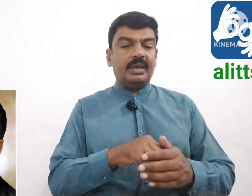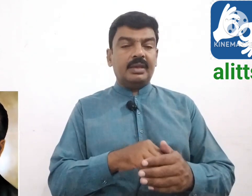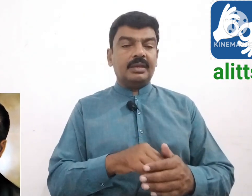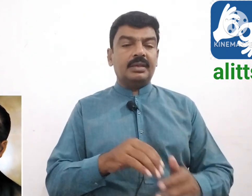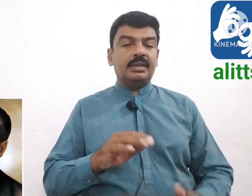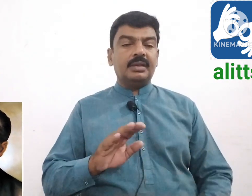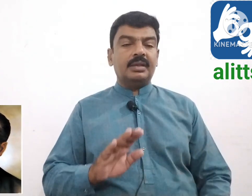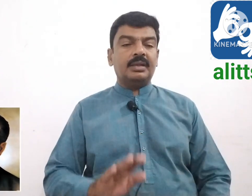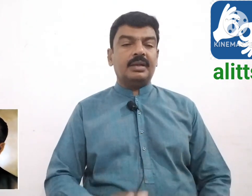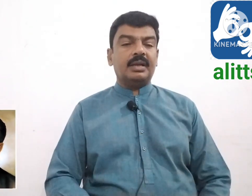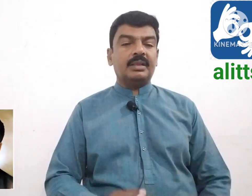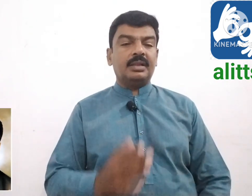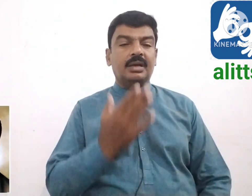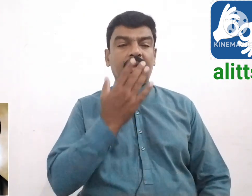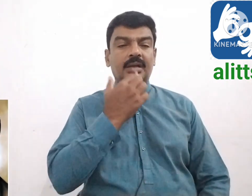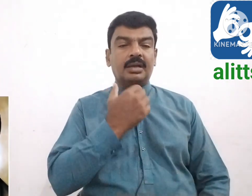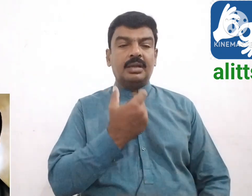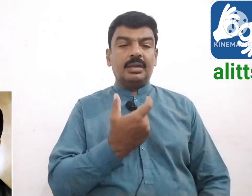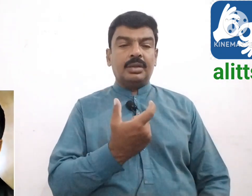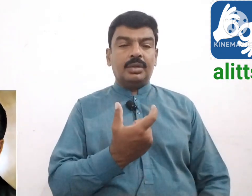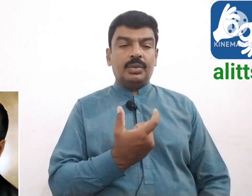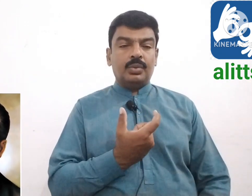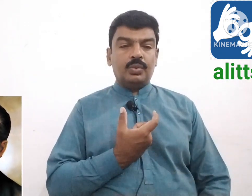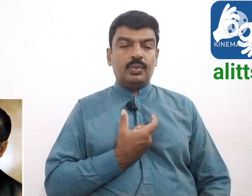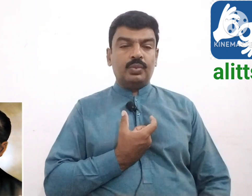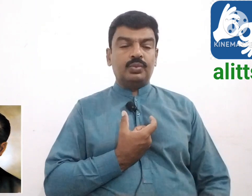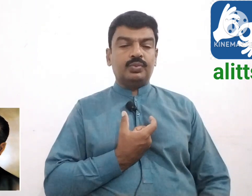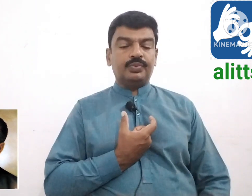में रहता हूँ